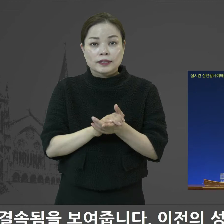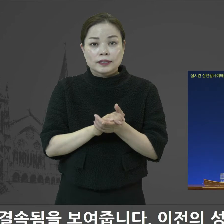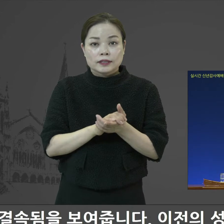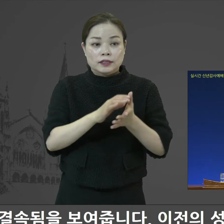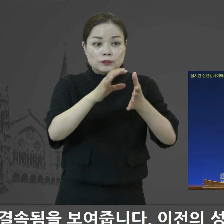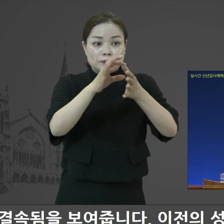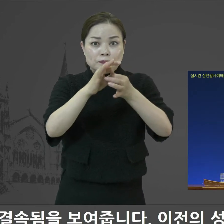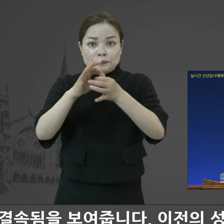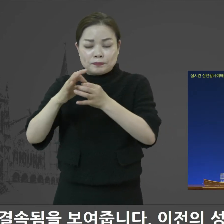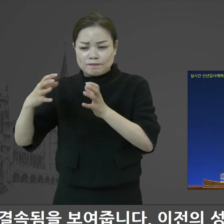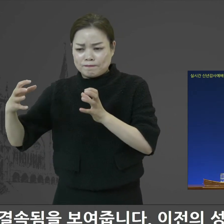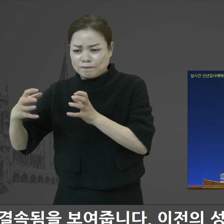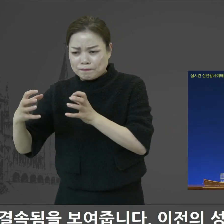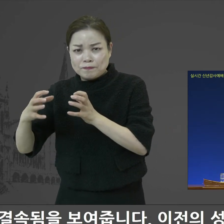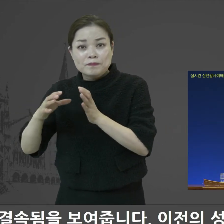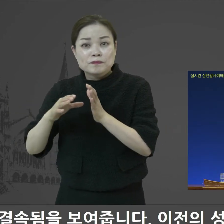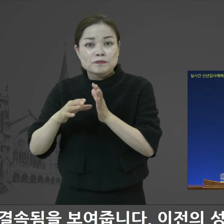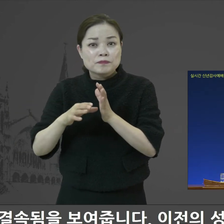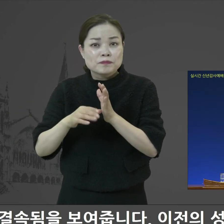연결되고 결합되어질 때